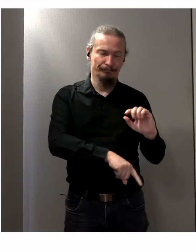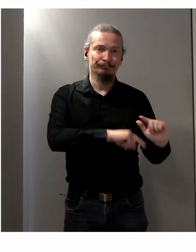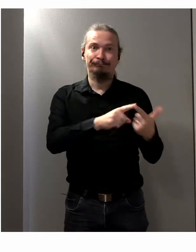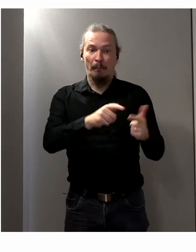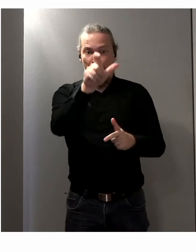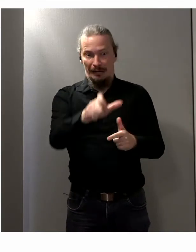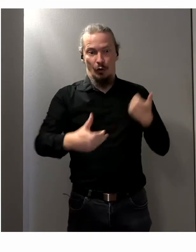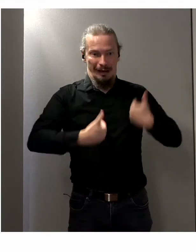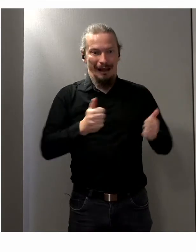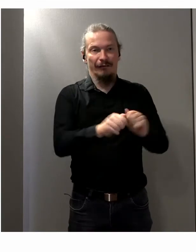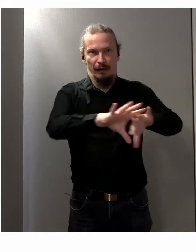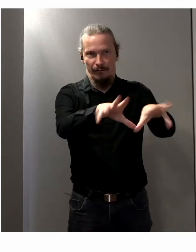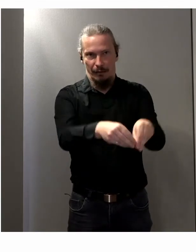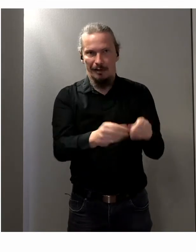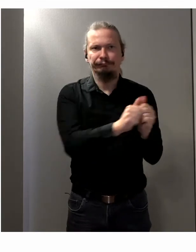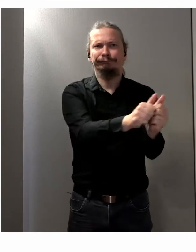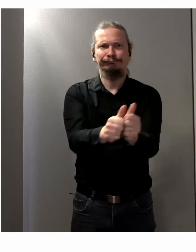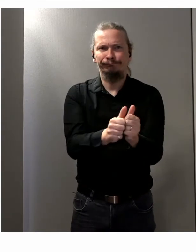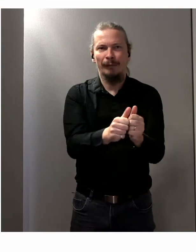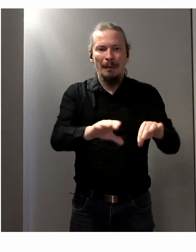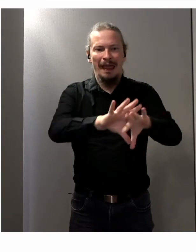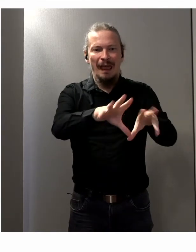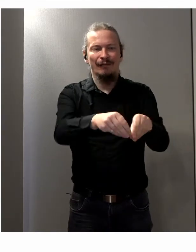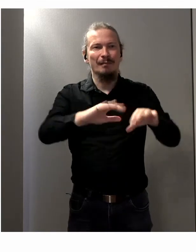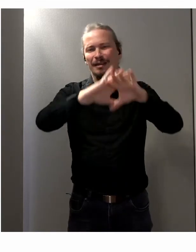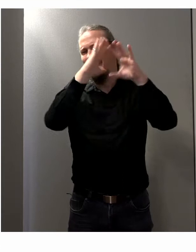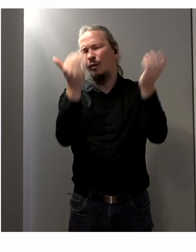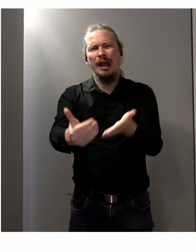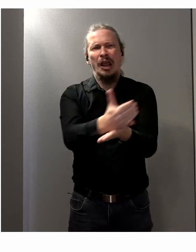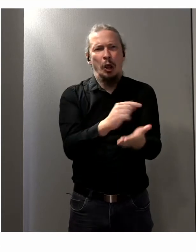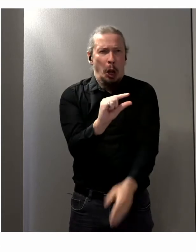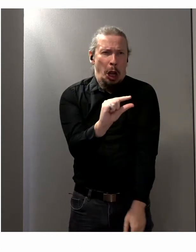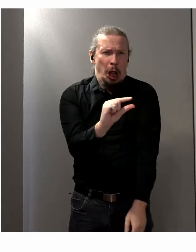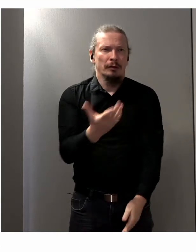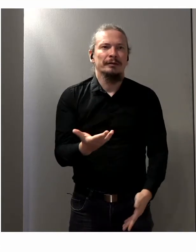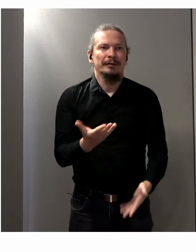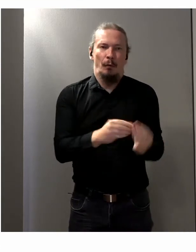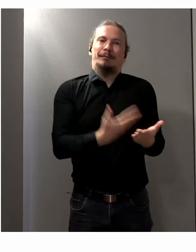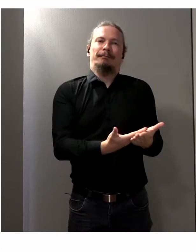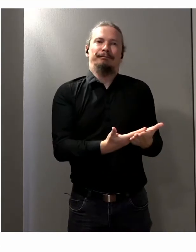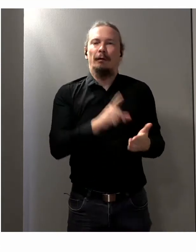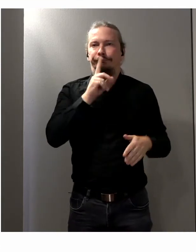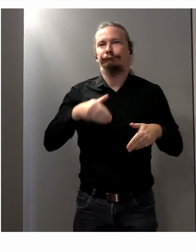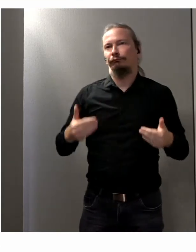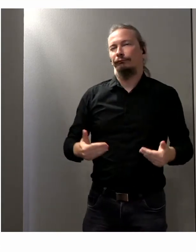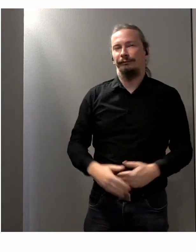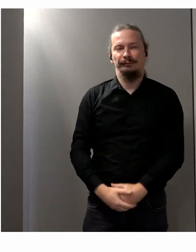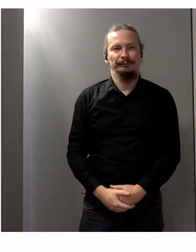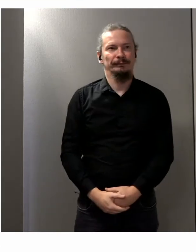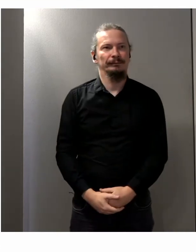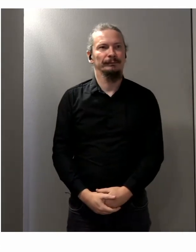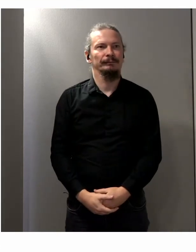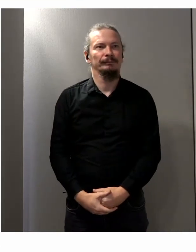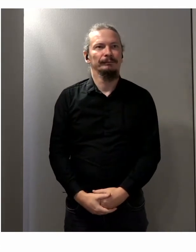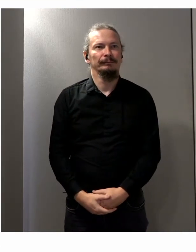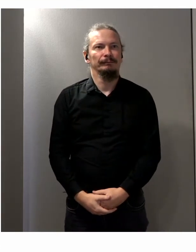personnes handicapées qui vivent en famille, mais où la famille a très peu de ressources. Voilà, je m'arrêterai là.